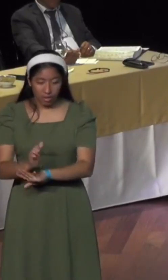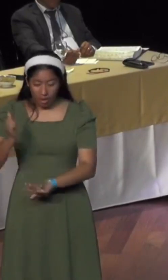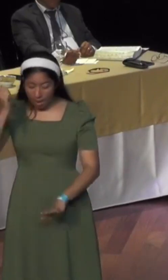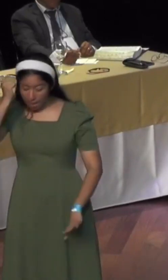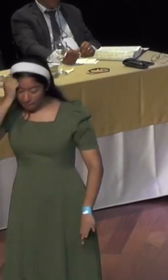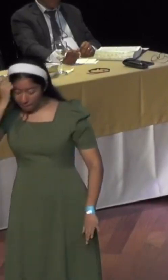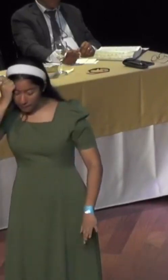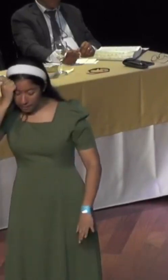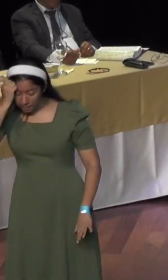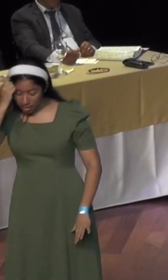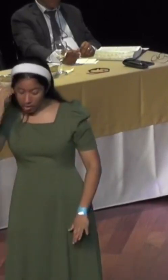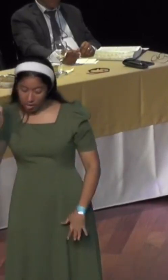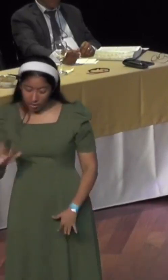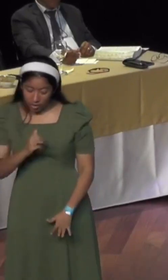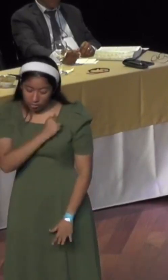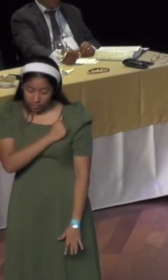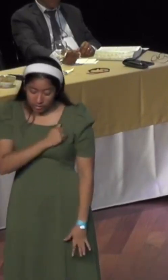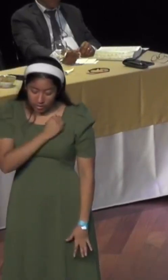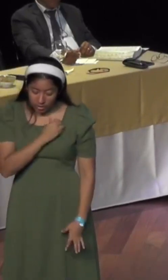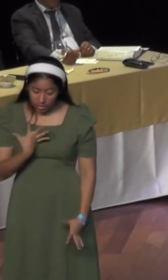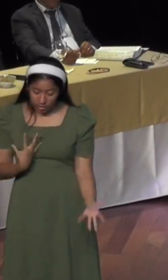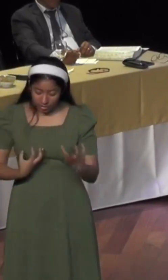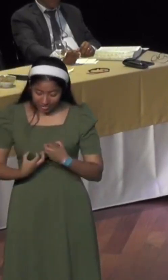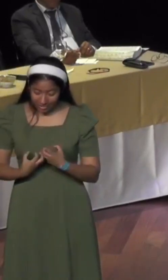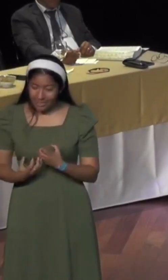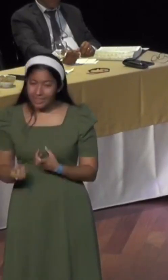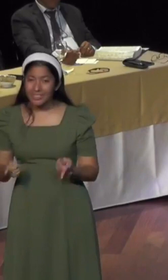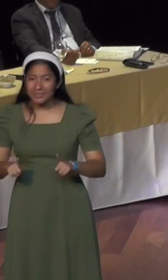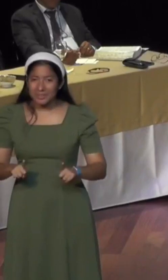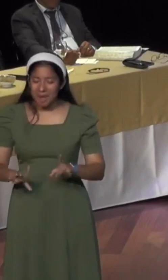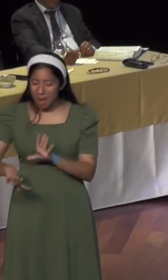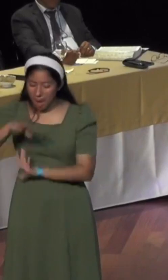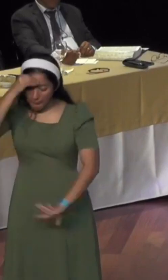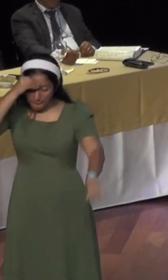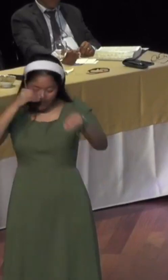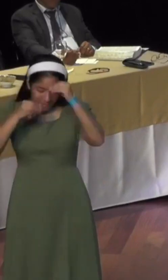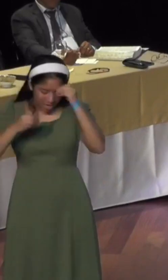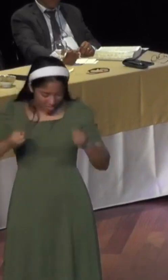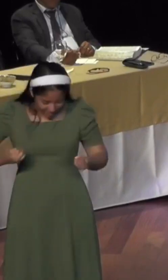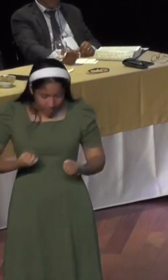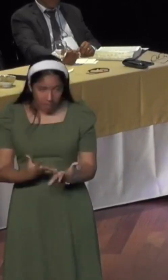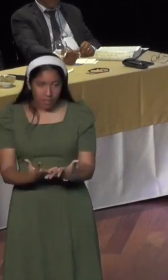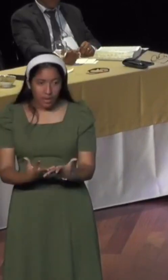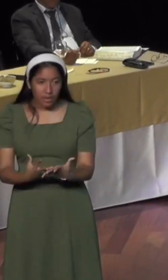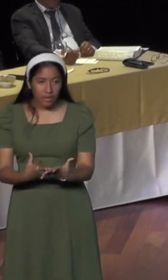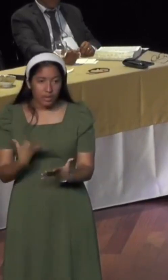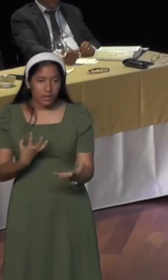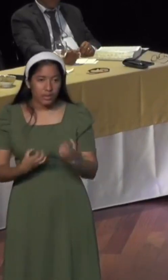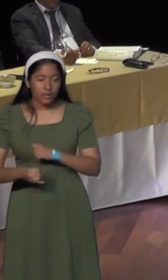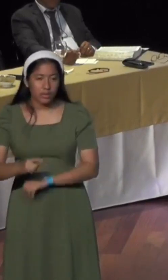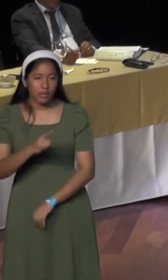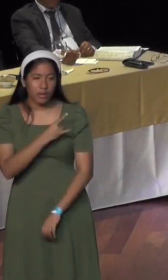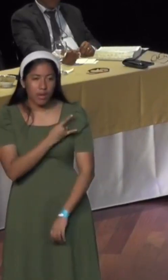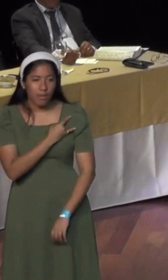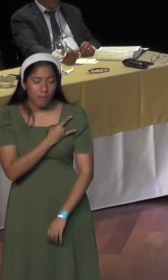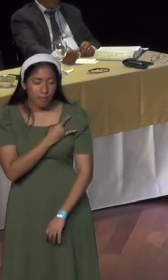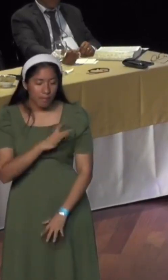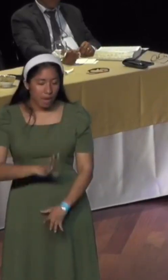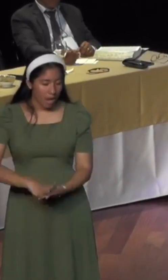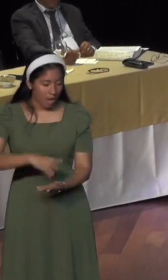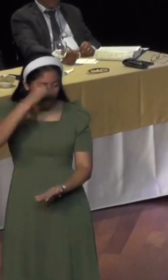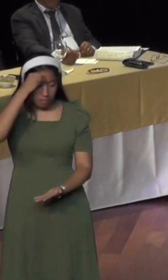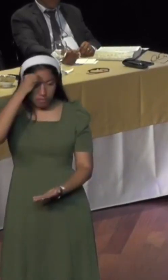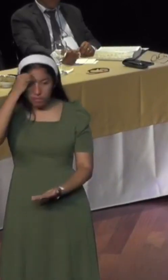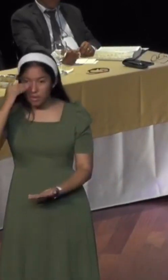Carlos, lo siento mucho, pero yo deseo aprender también muchísimo y quiero ir a esta universidad para aprender. Pero me lo escribí en